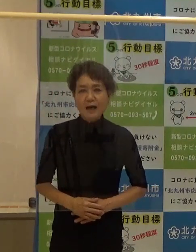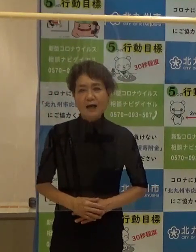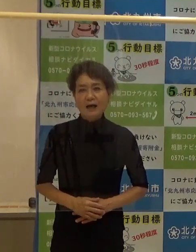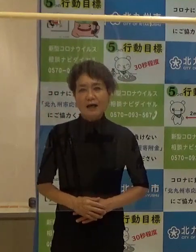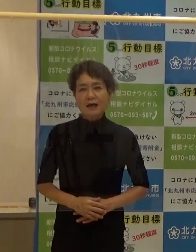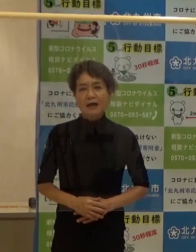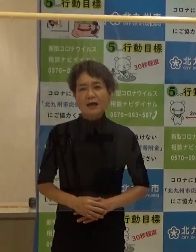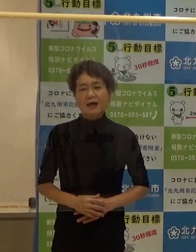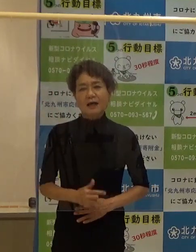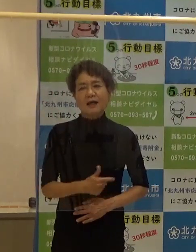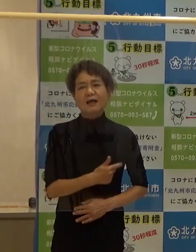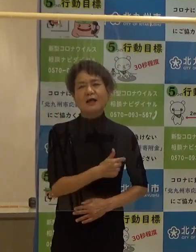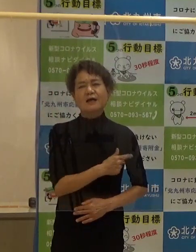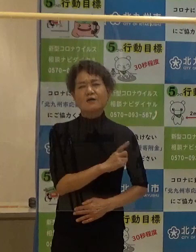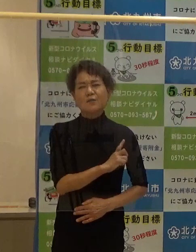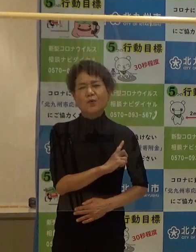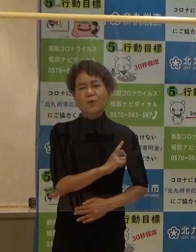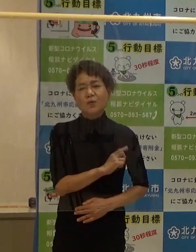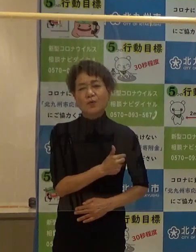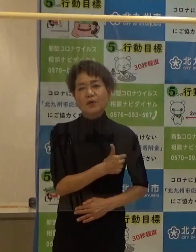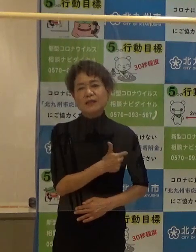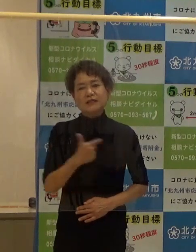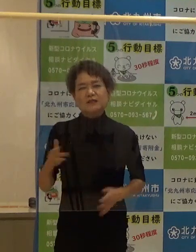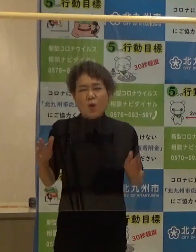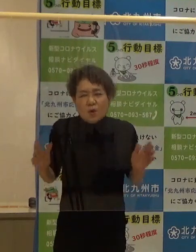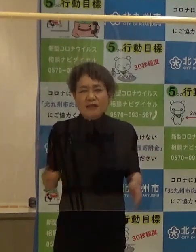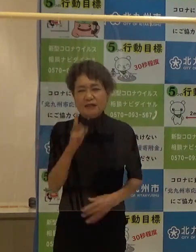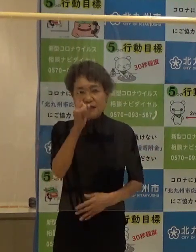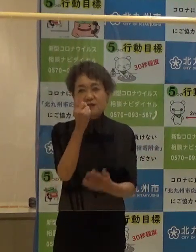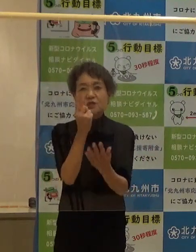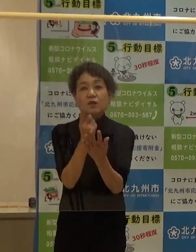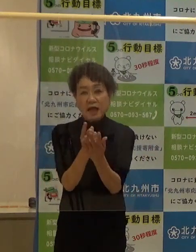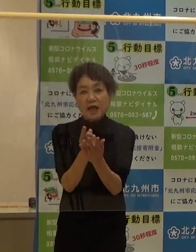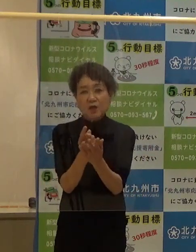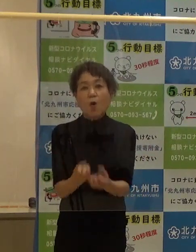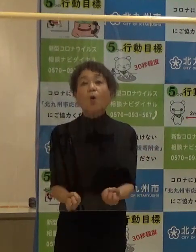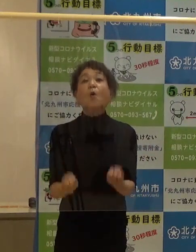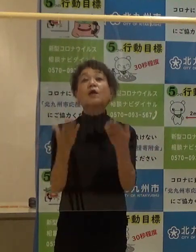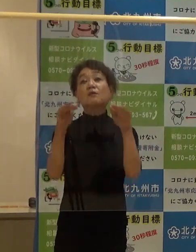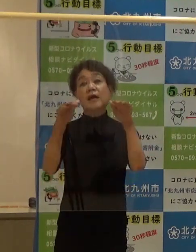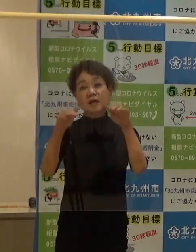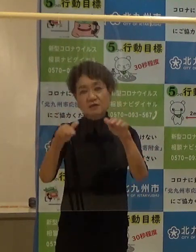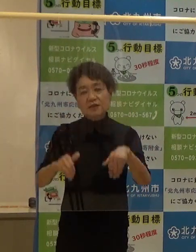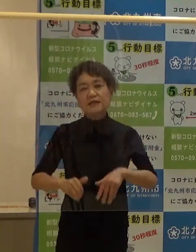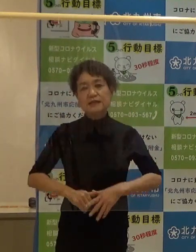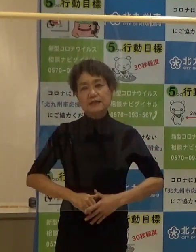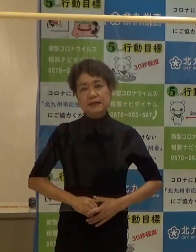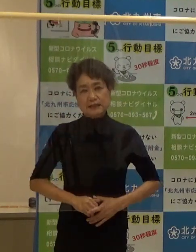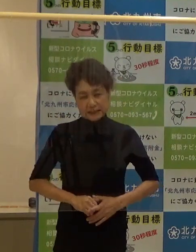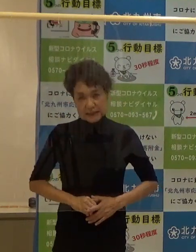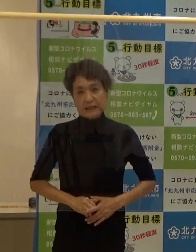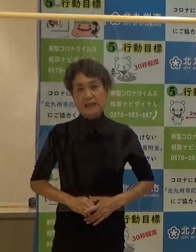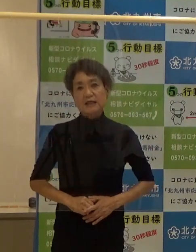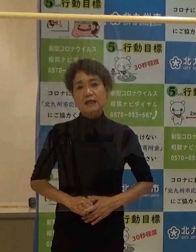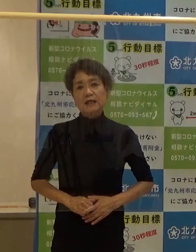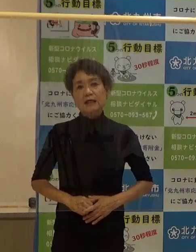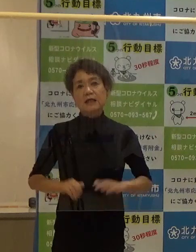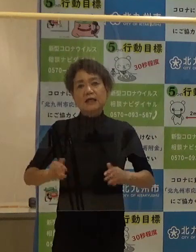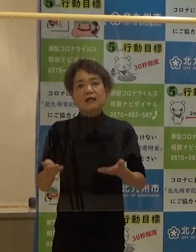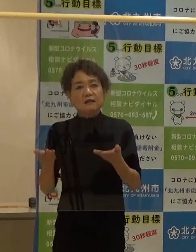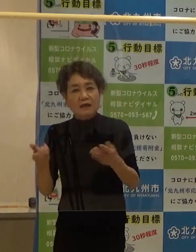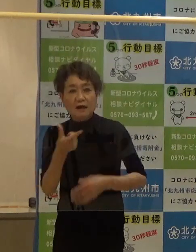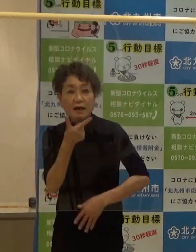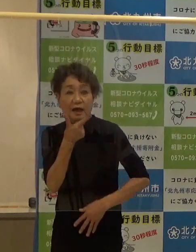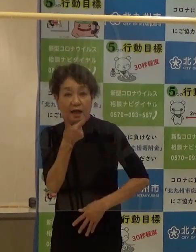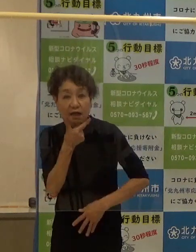人式でありますので、できることならばお祝いをしてあげたいと、社会に送り出してあげたいという、そういう思いの